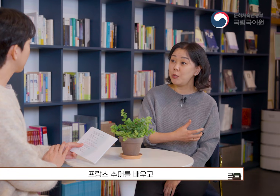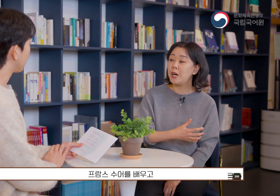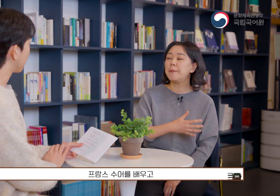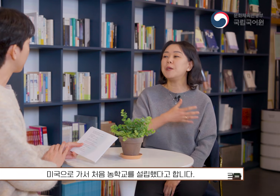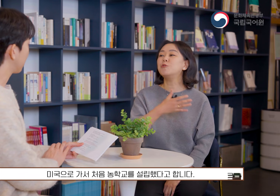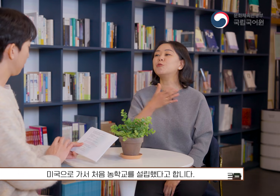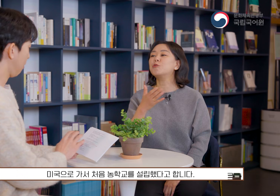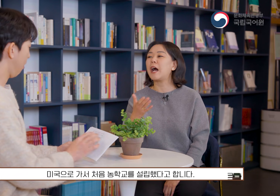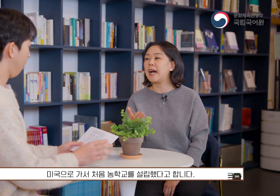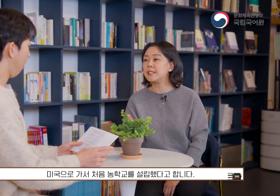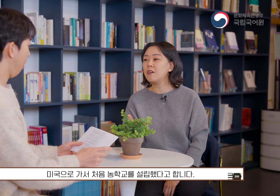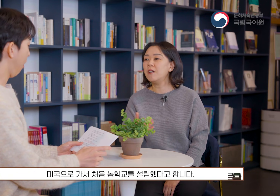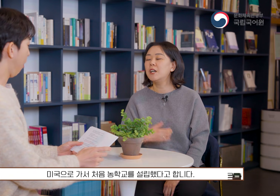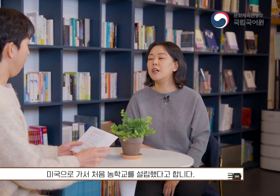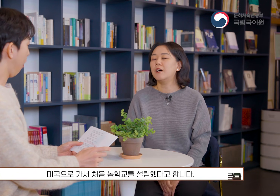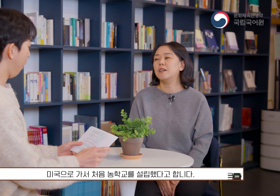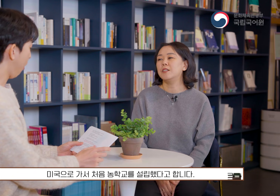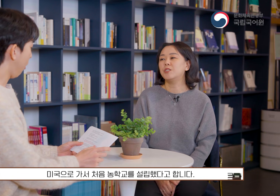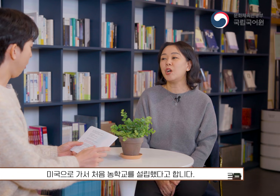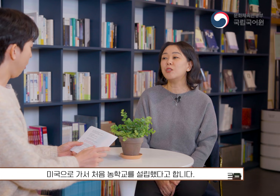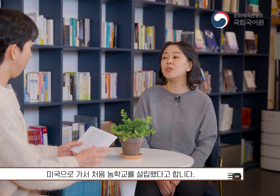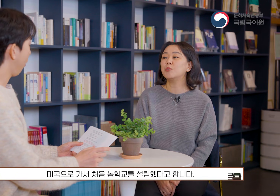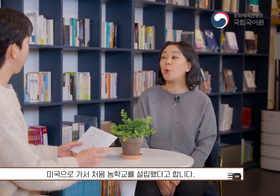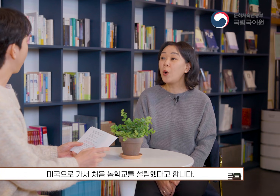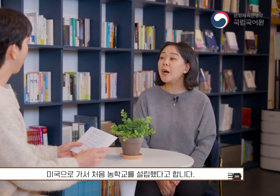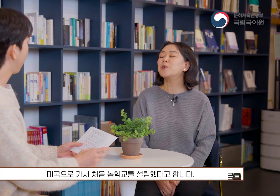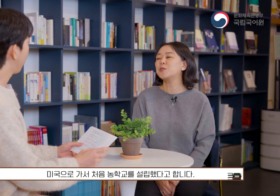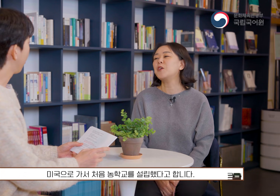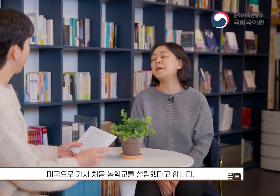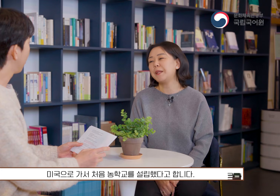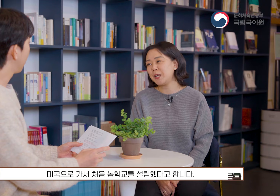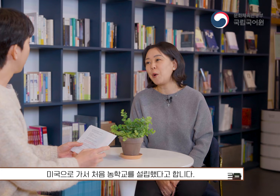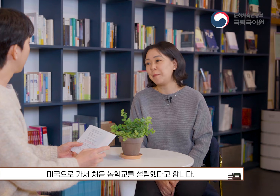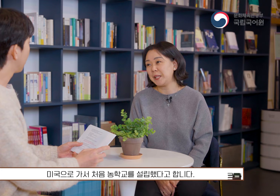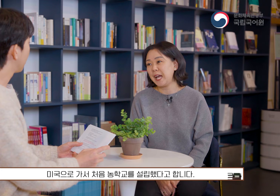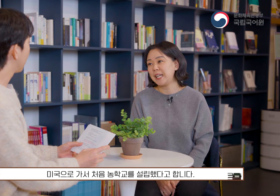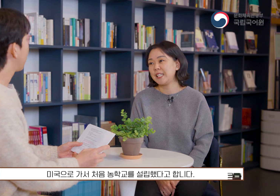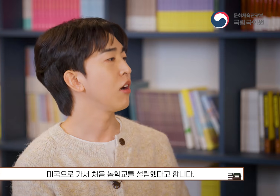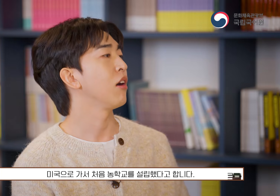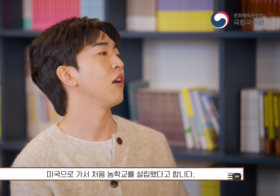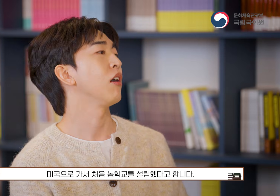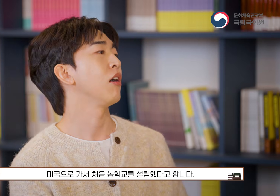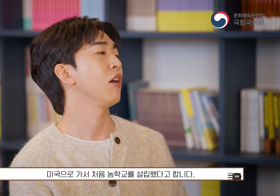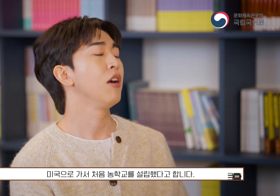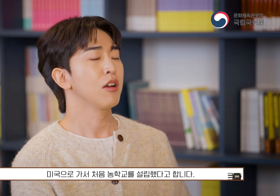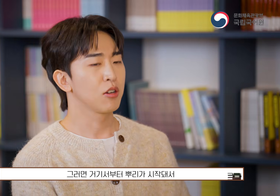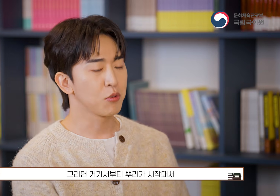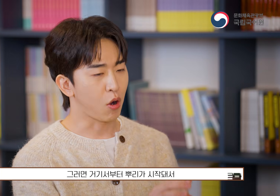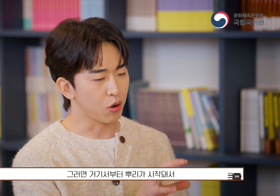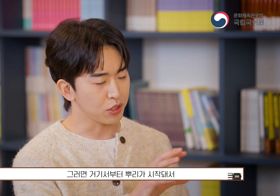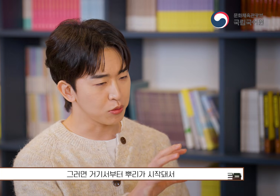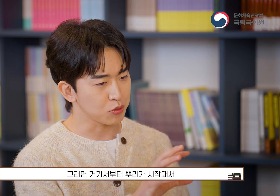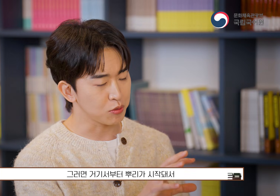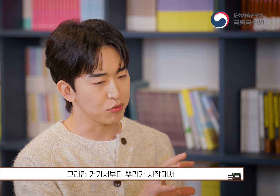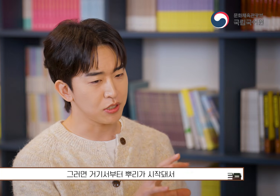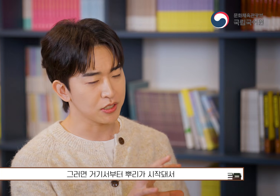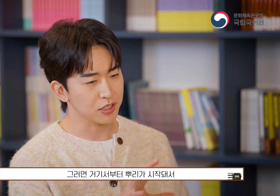네. 미국으로 가서 첫 농학교를 설립했다고 합니다. 그럼 거기서부터 뿌리가